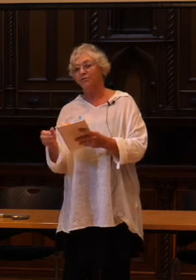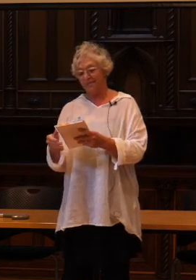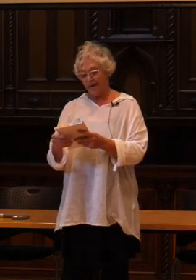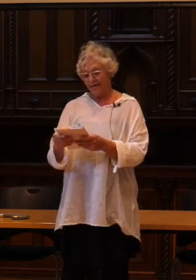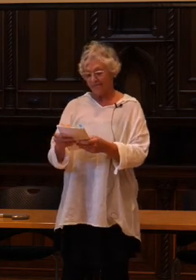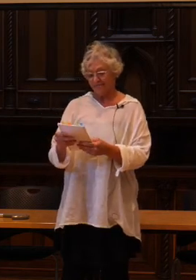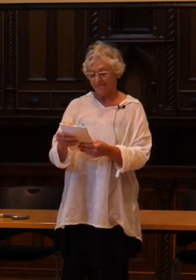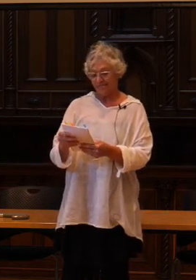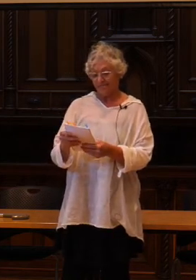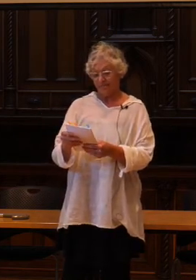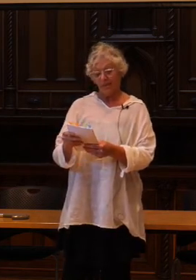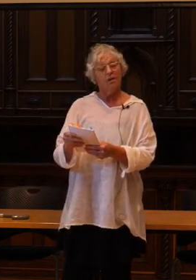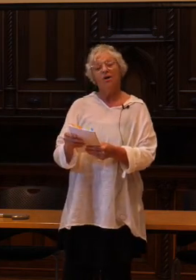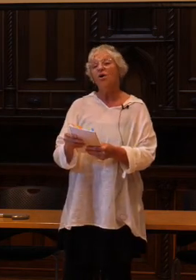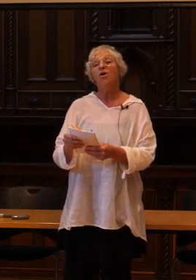fondre dans le tien.